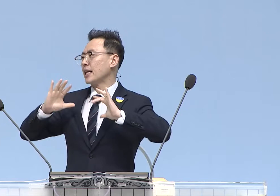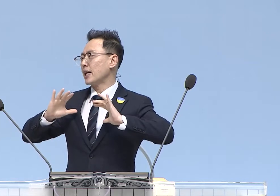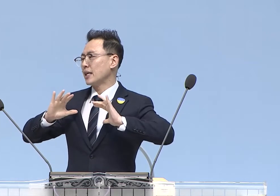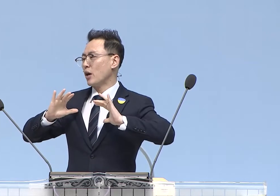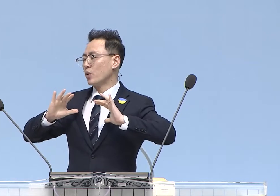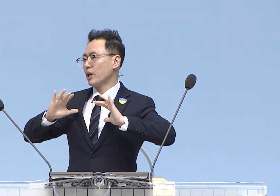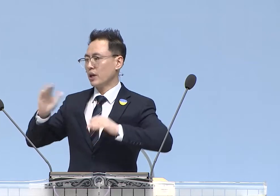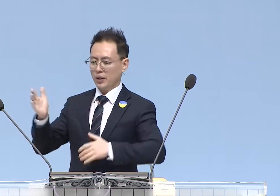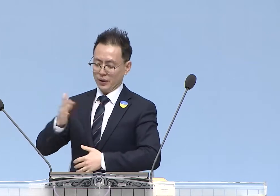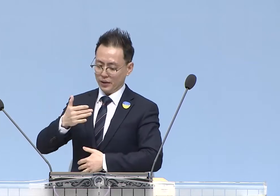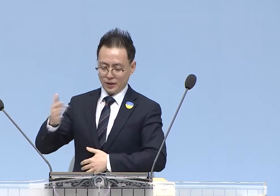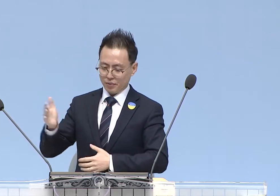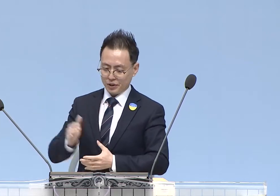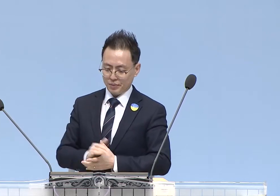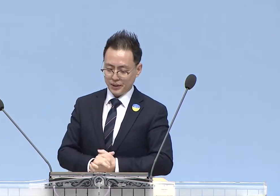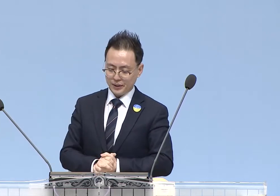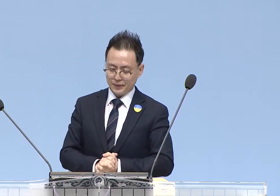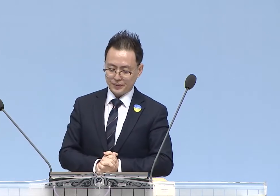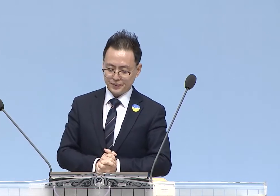자랑할 내용이 없습니다.